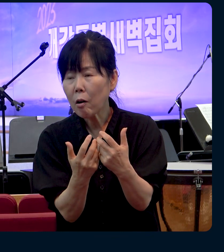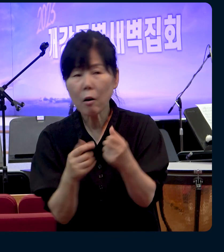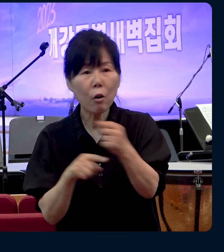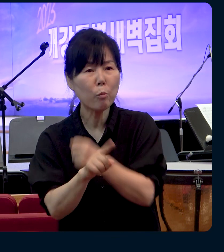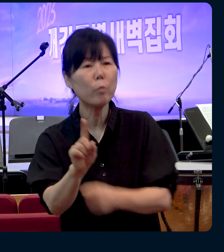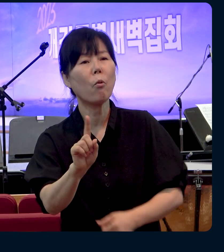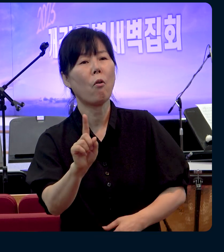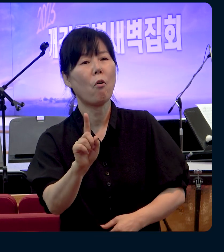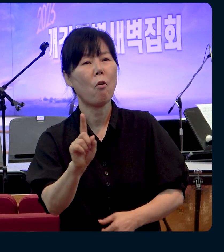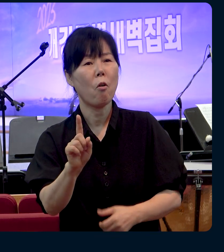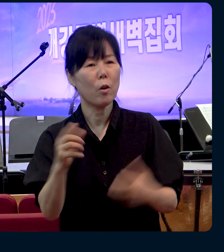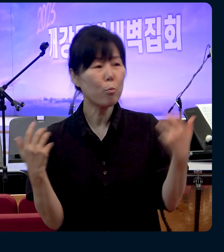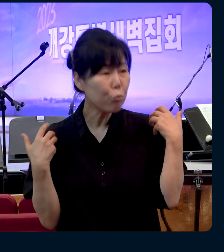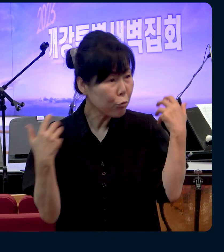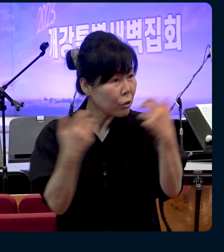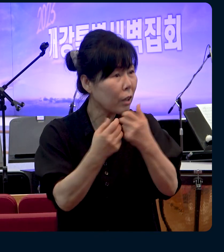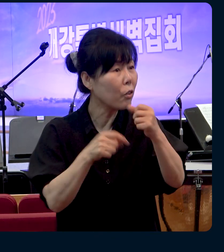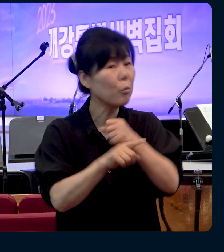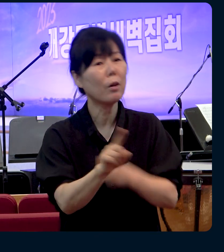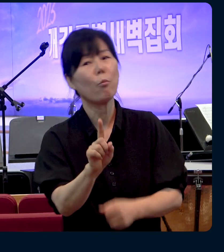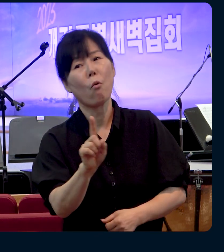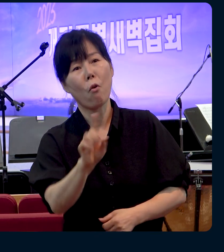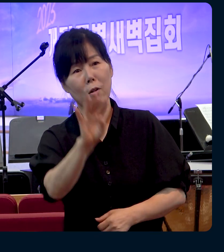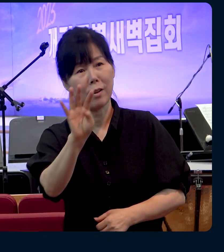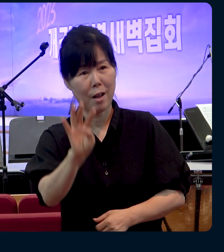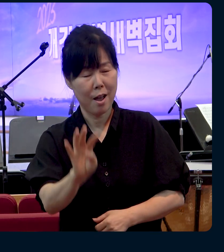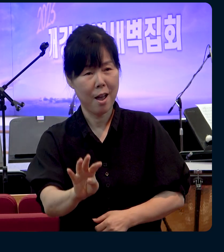뭐냐? 뭐라고 그랬어요?